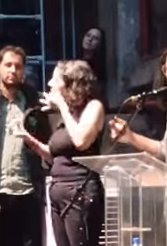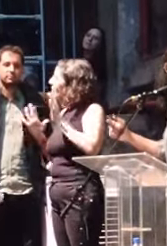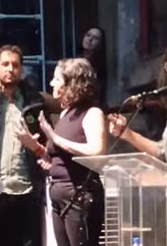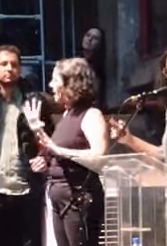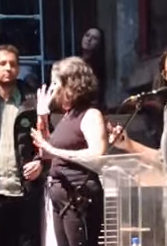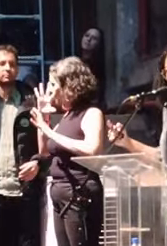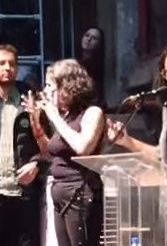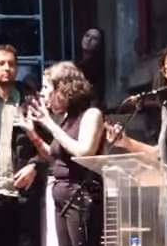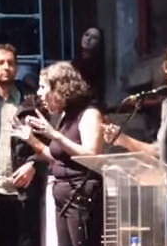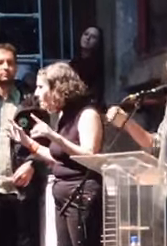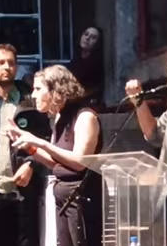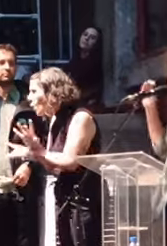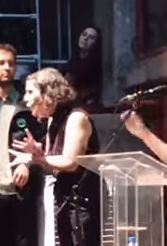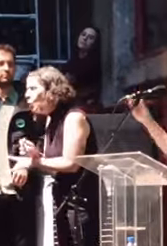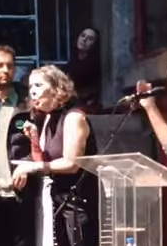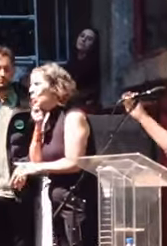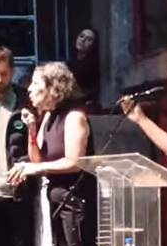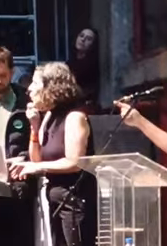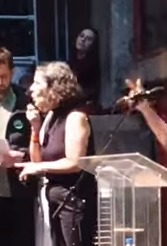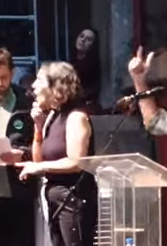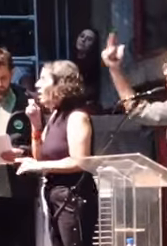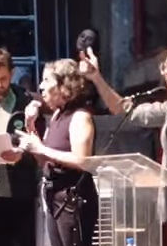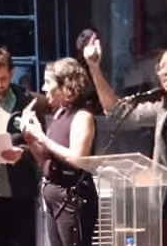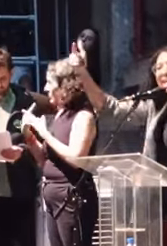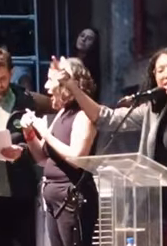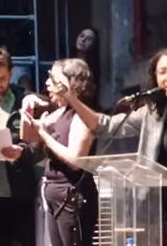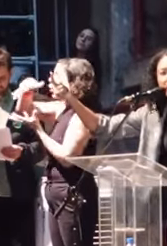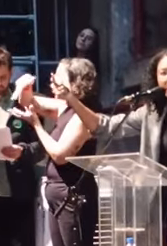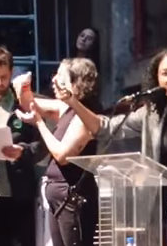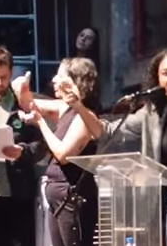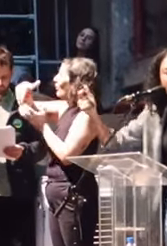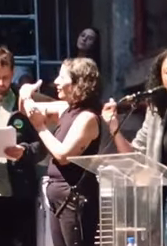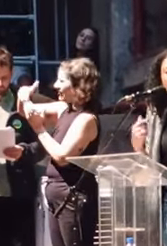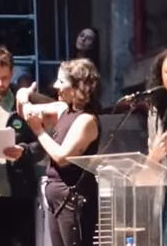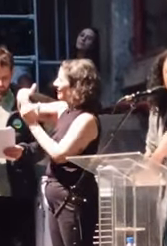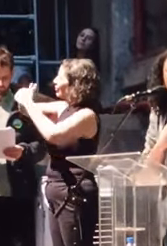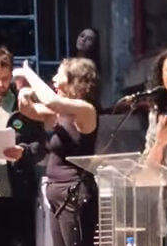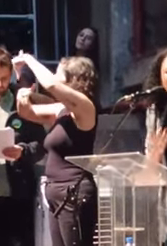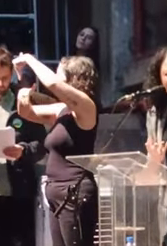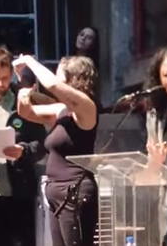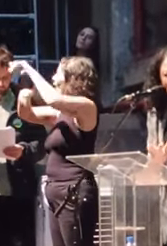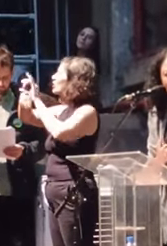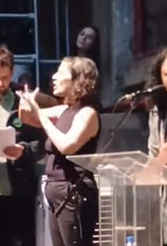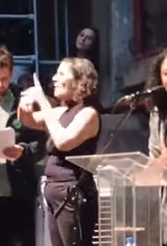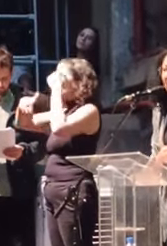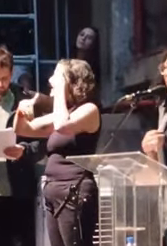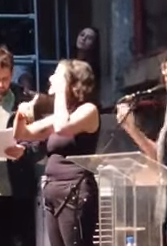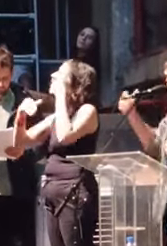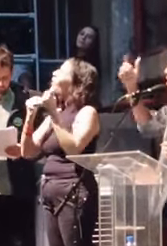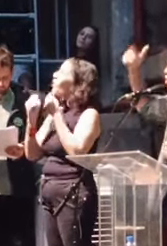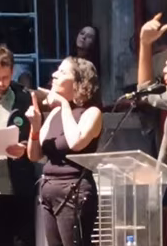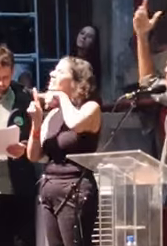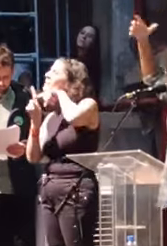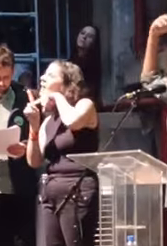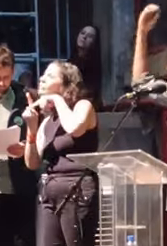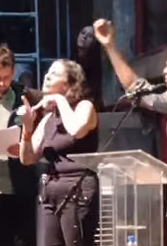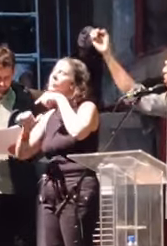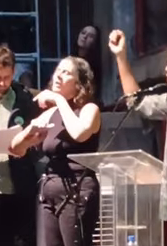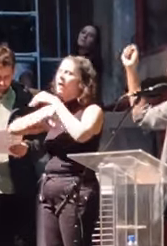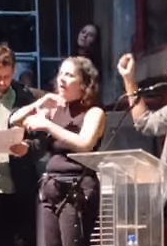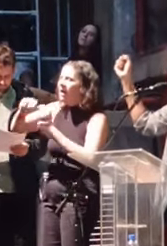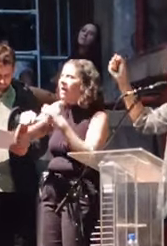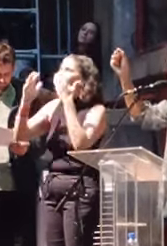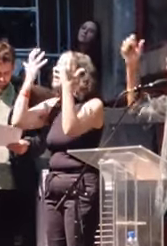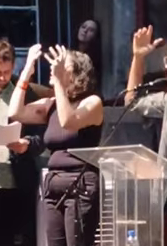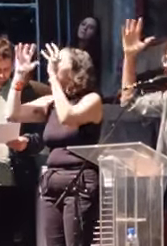solução não está lá, porque o Norte Global pensa que a crise climática ela vai ser resolvida apenas como um